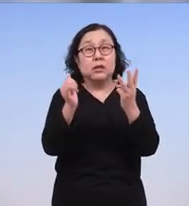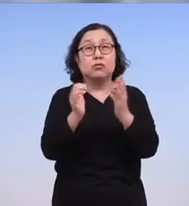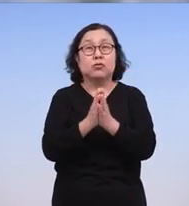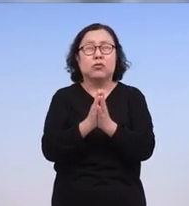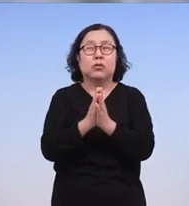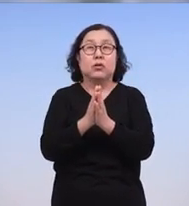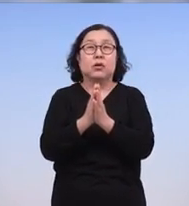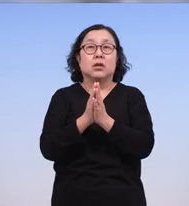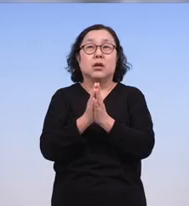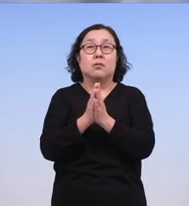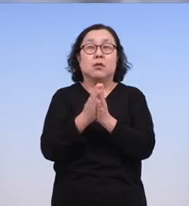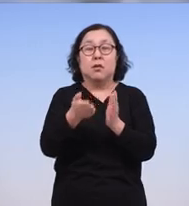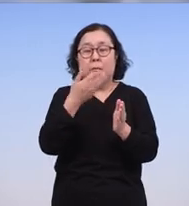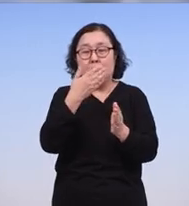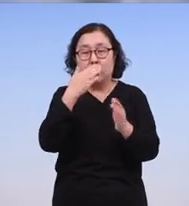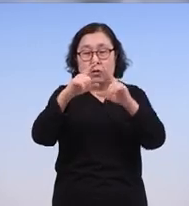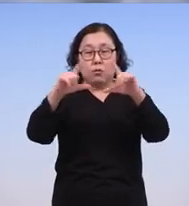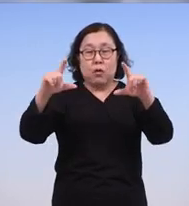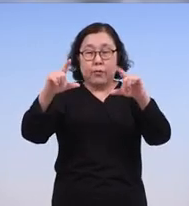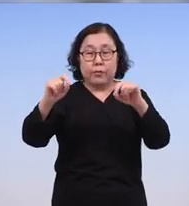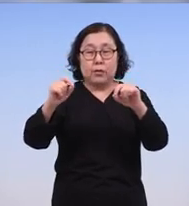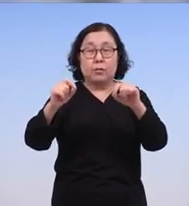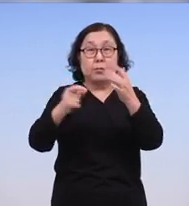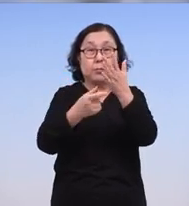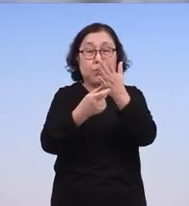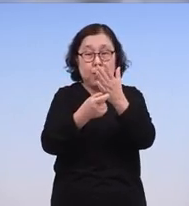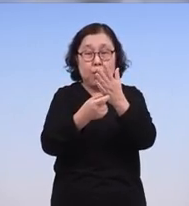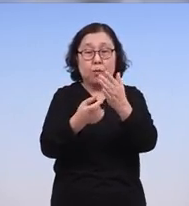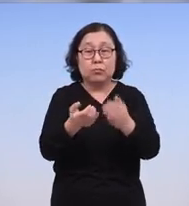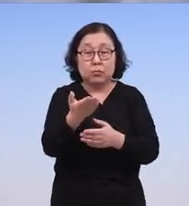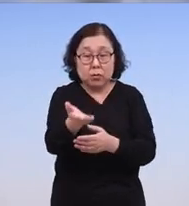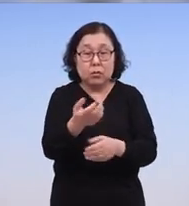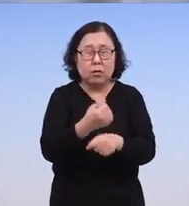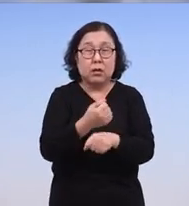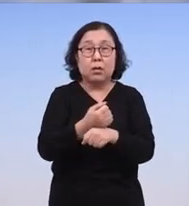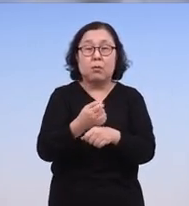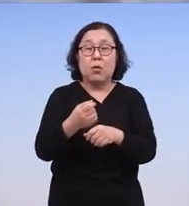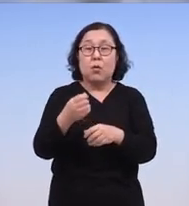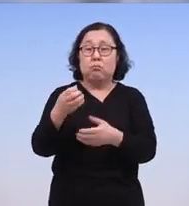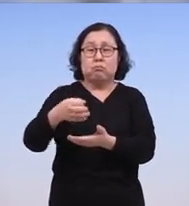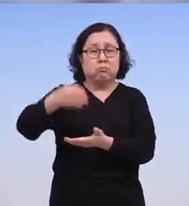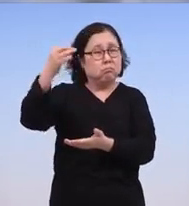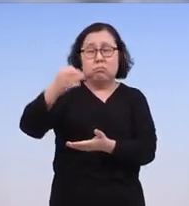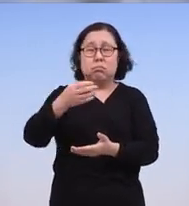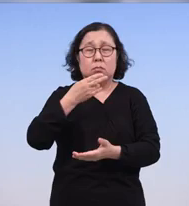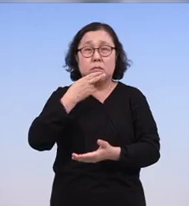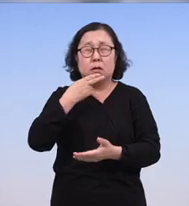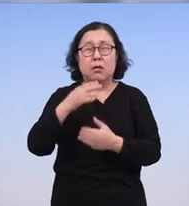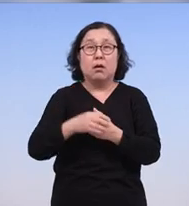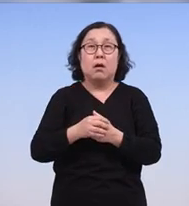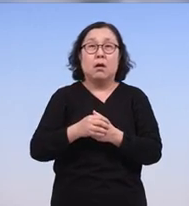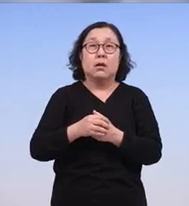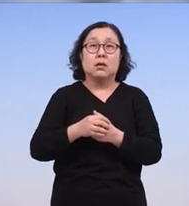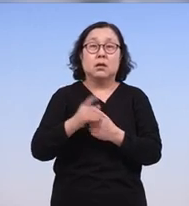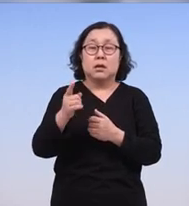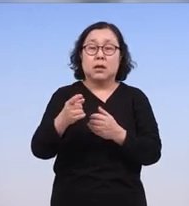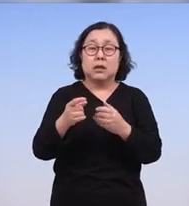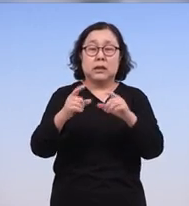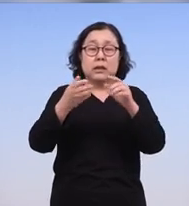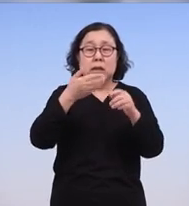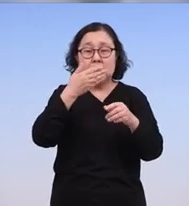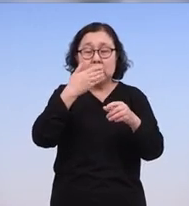식구 식사권을 이제 이거 전화를 갔는데요, 그게 무슨 몇 100만 원이 됩니까? 1000만 원이